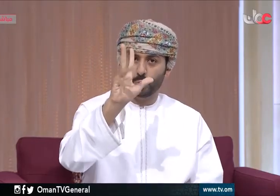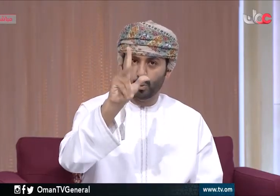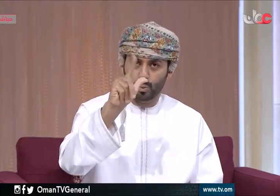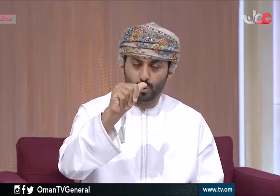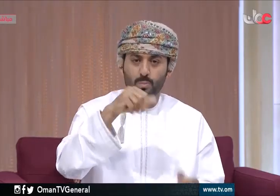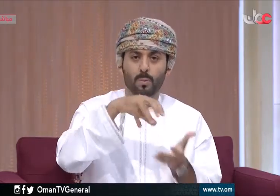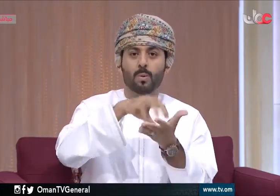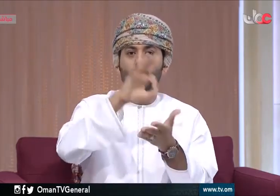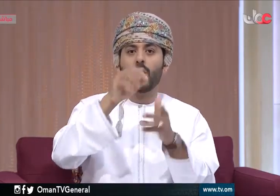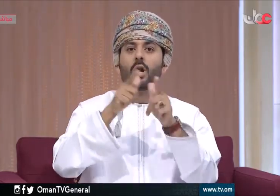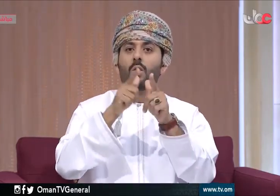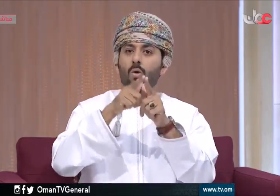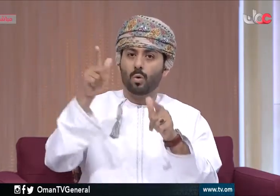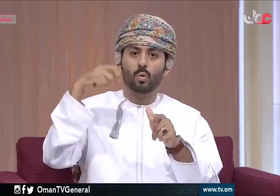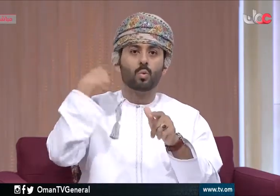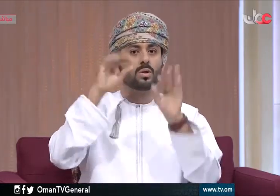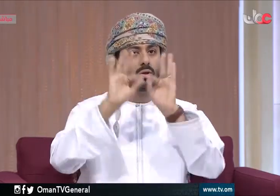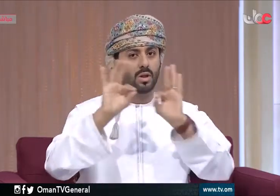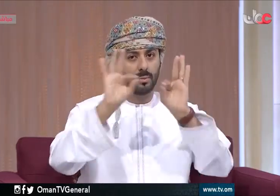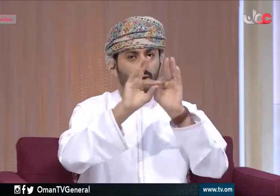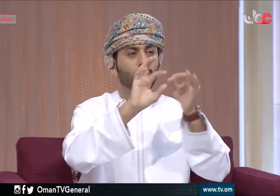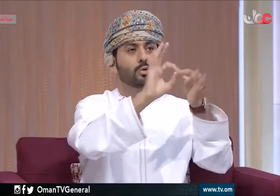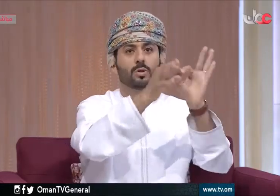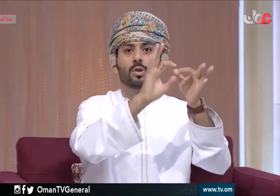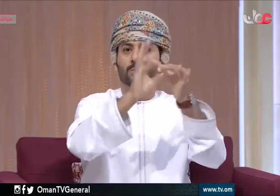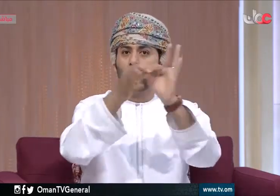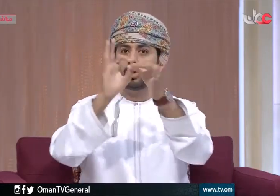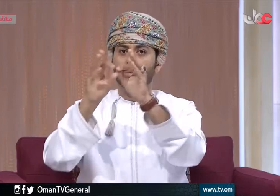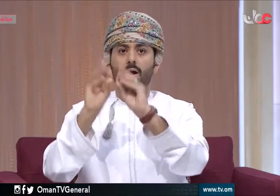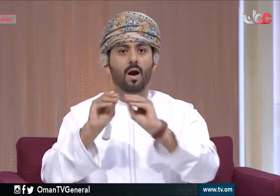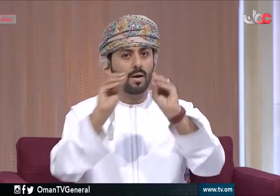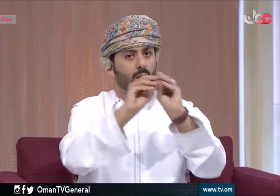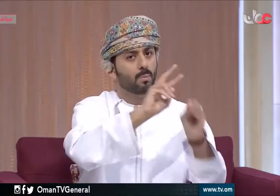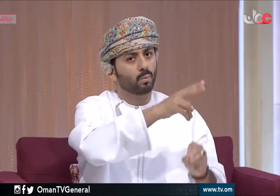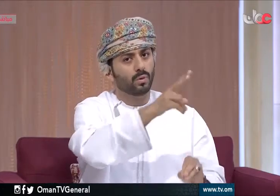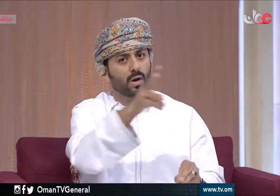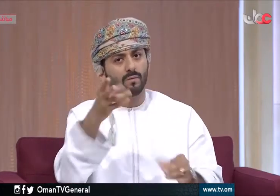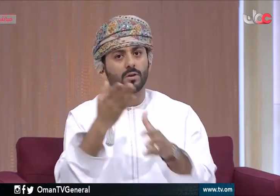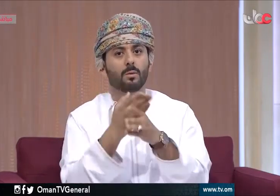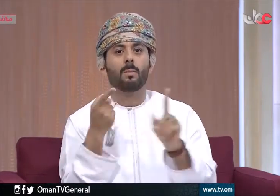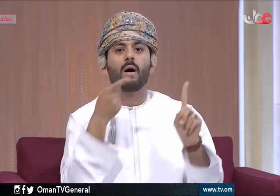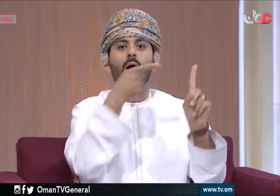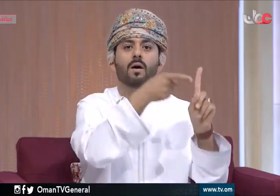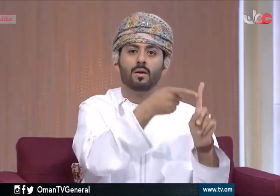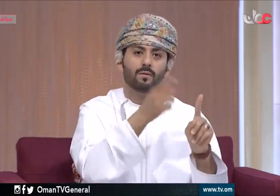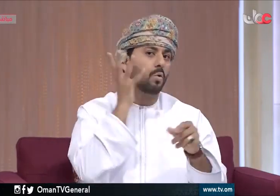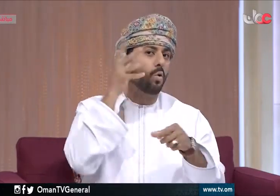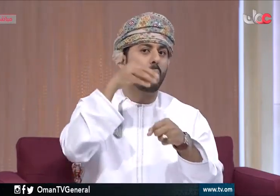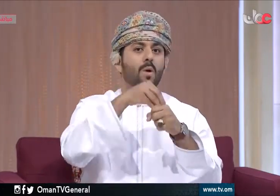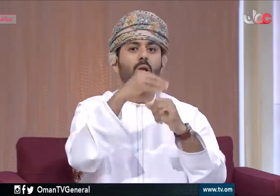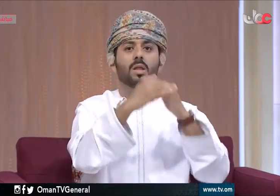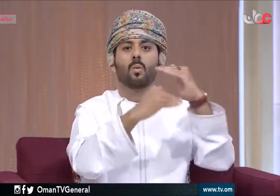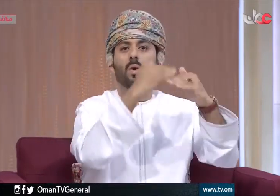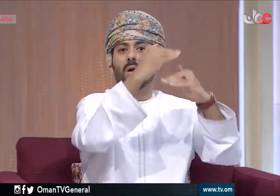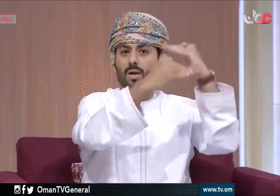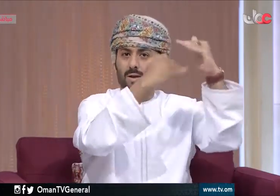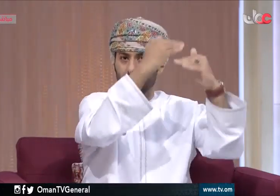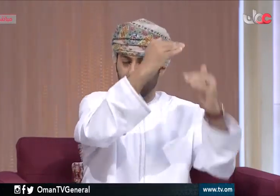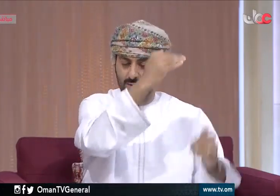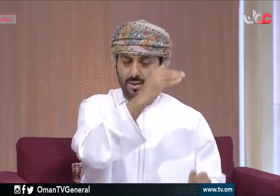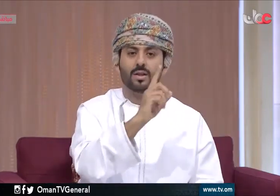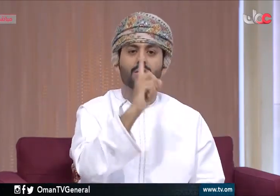الاجتماعية حول التفعيل في الاتفاقية الأشخاص ذوي الإعاقة